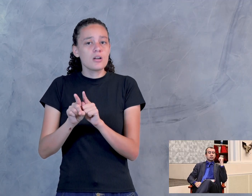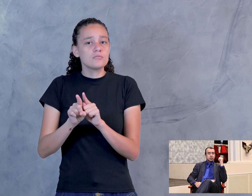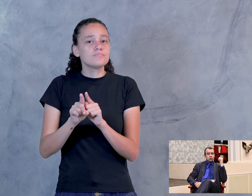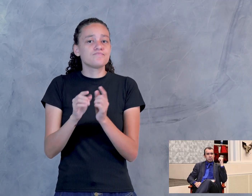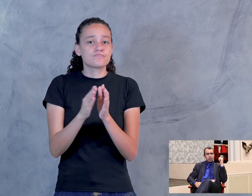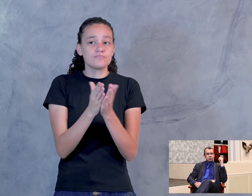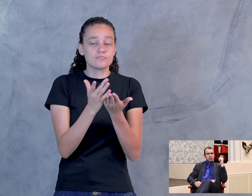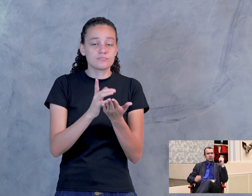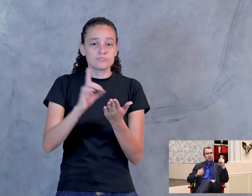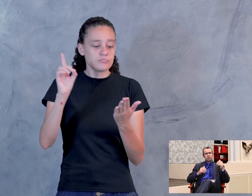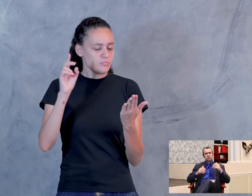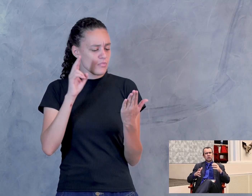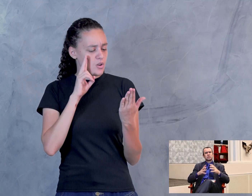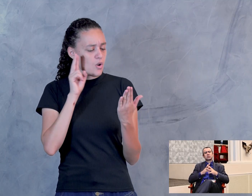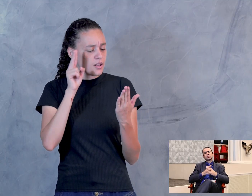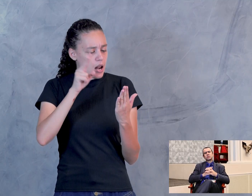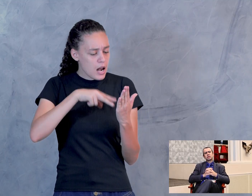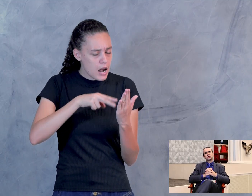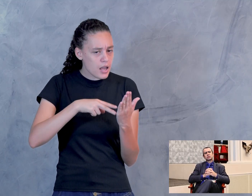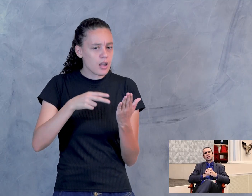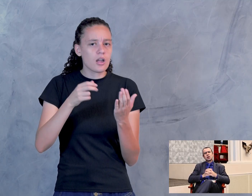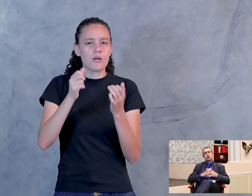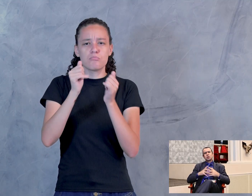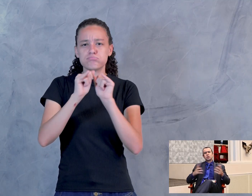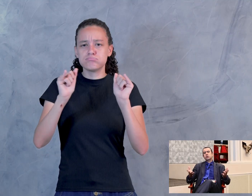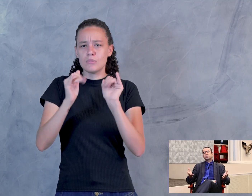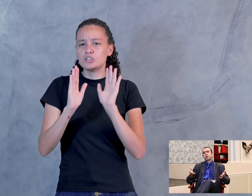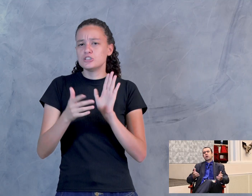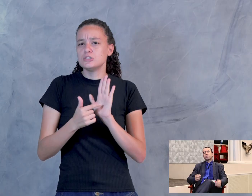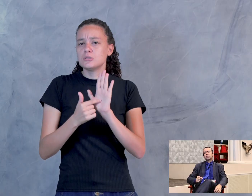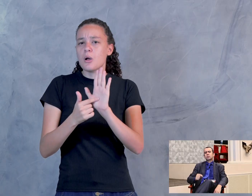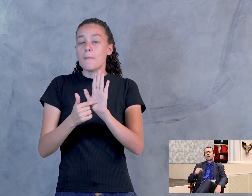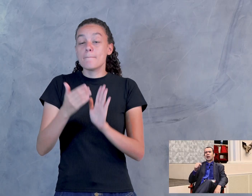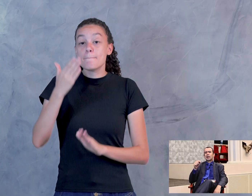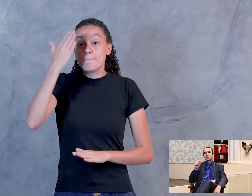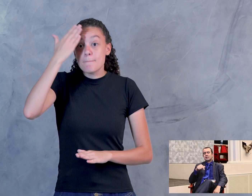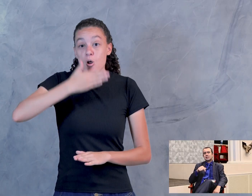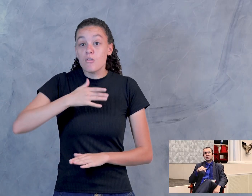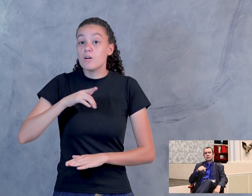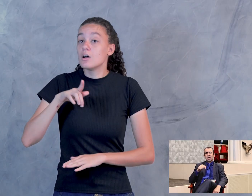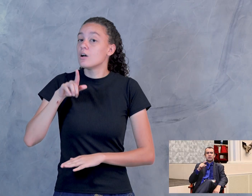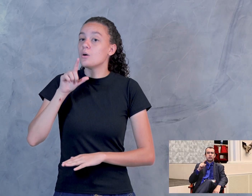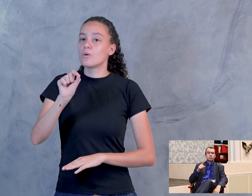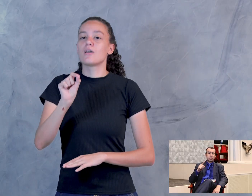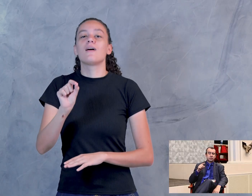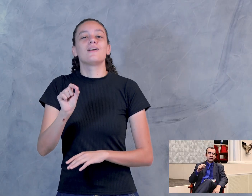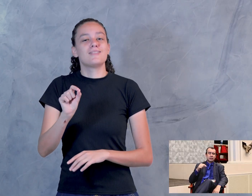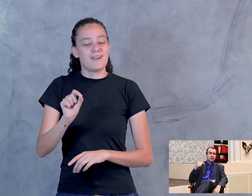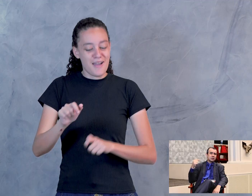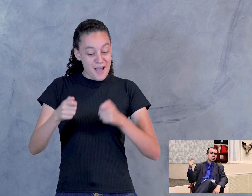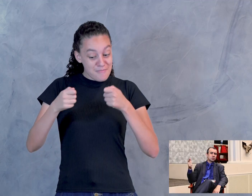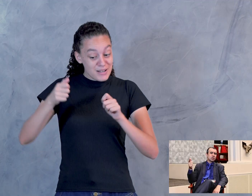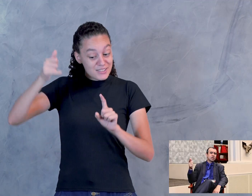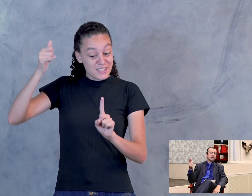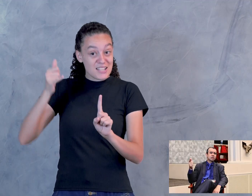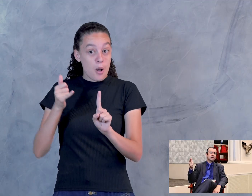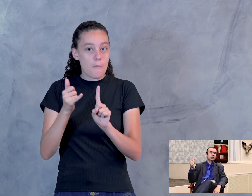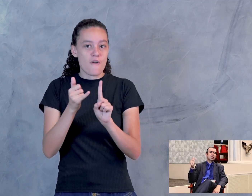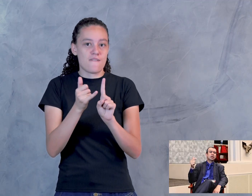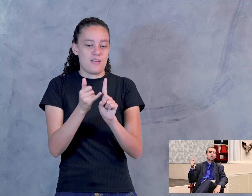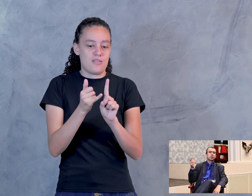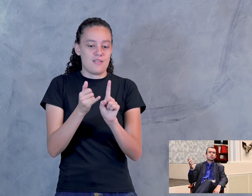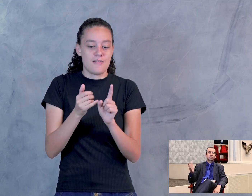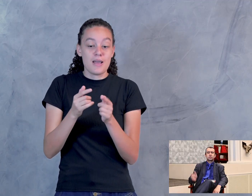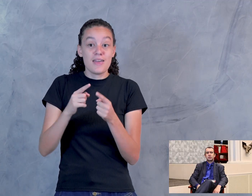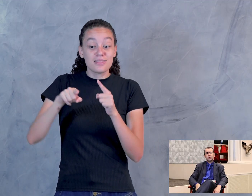que nós já tomamos aqui nos nossos vídeos nos provam a necessidade de um profeta antes do grande